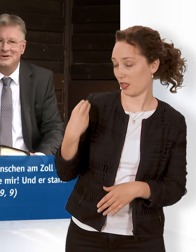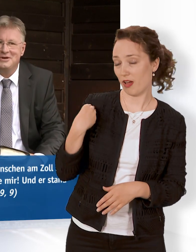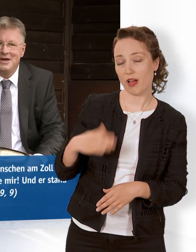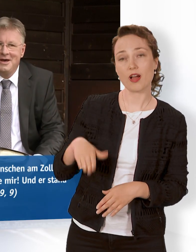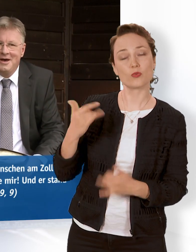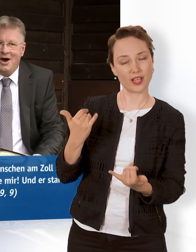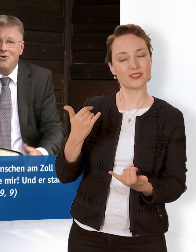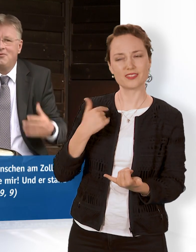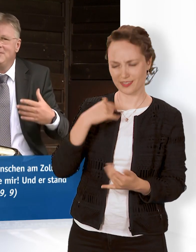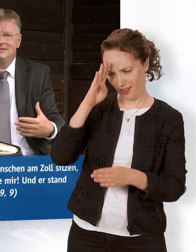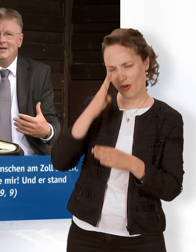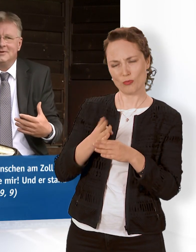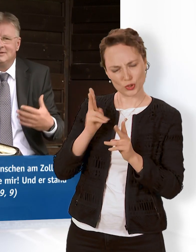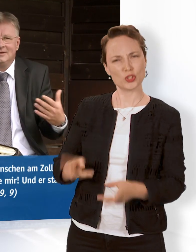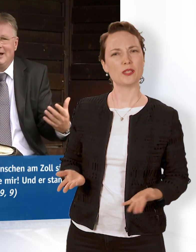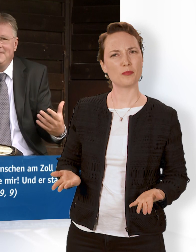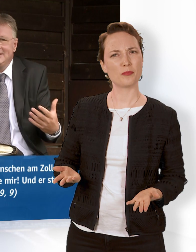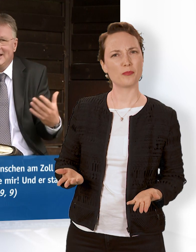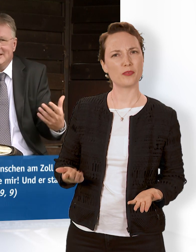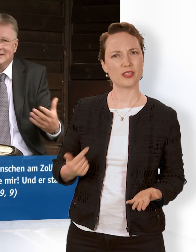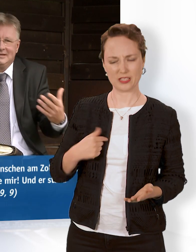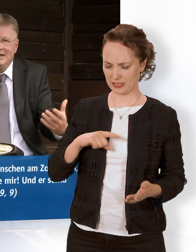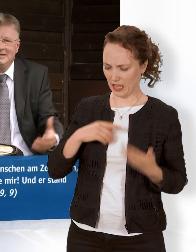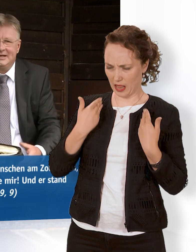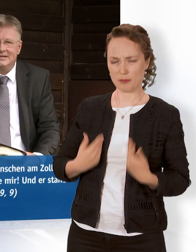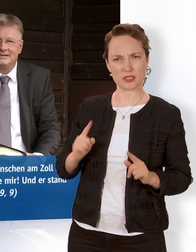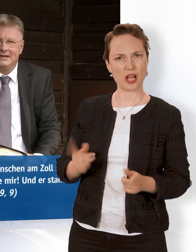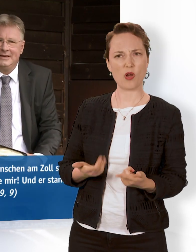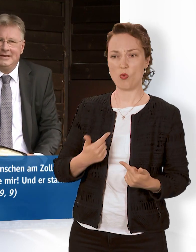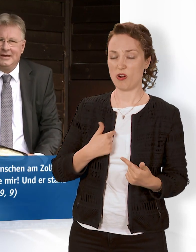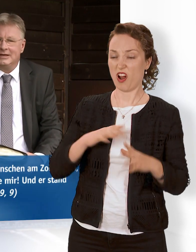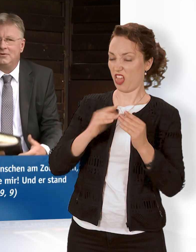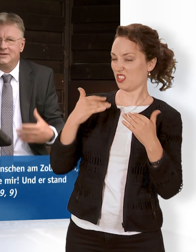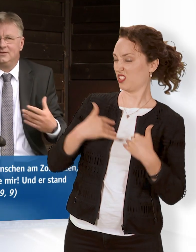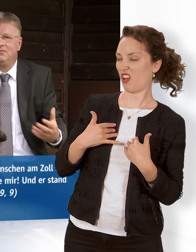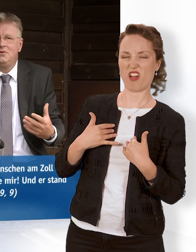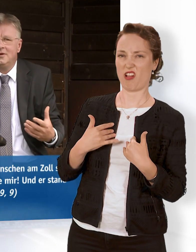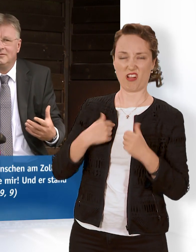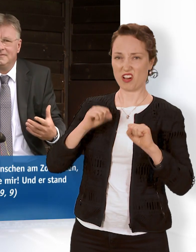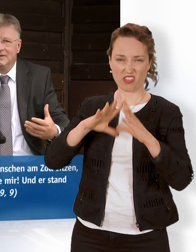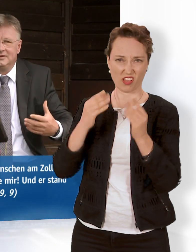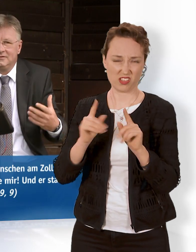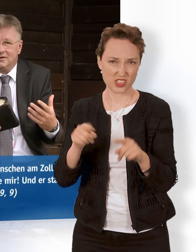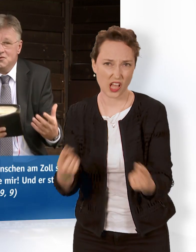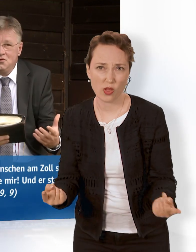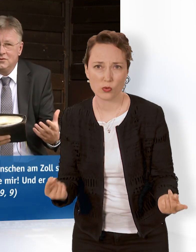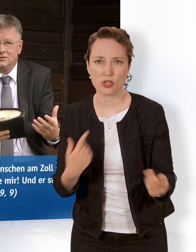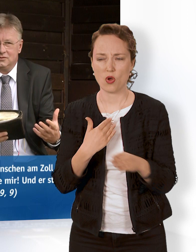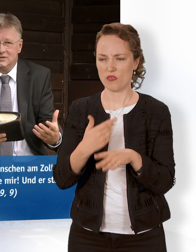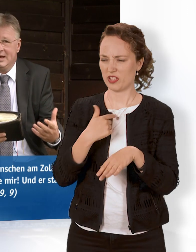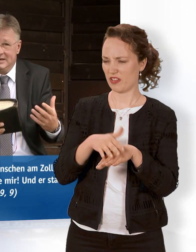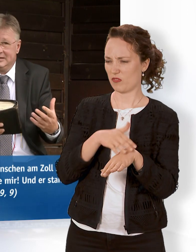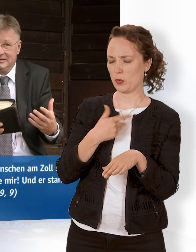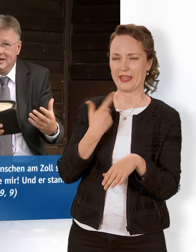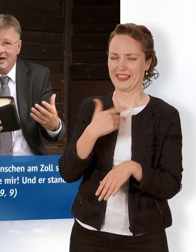glaube ich das auch von mir selber. Ich habe nicht alles, ich kann nicht alles. Ich habe oft das Gefühl, nicht genügend